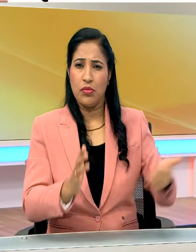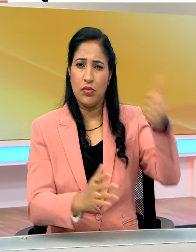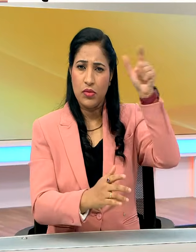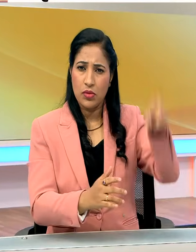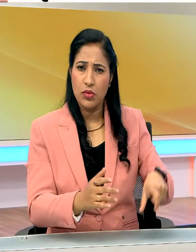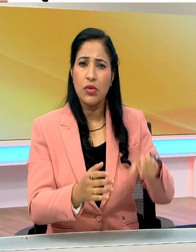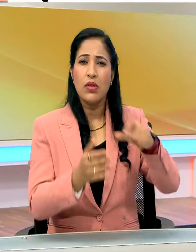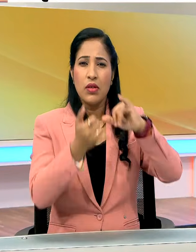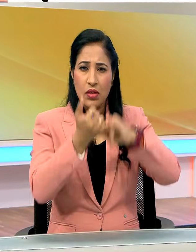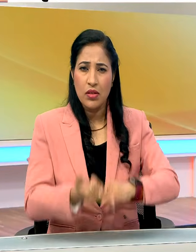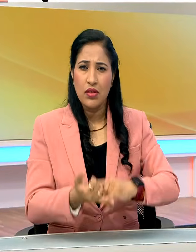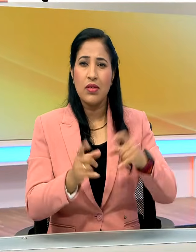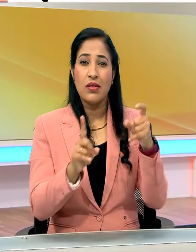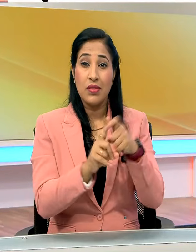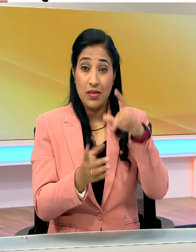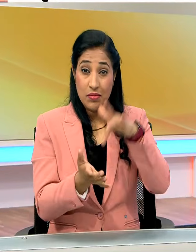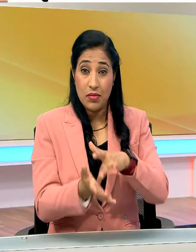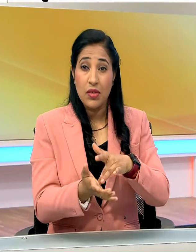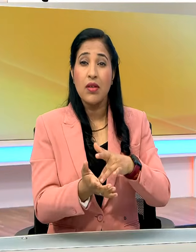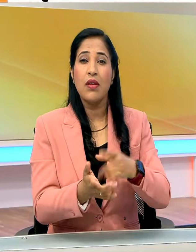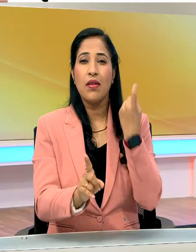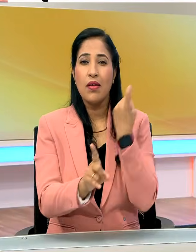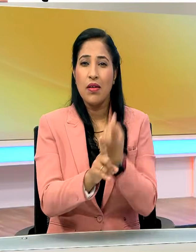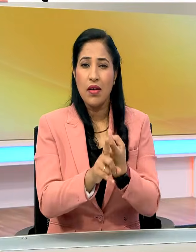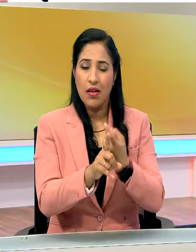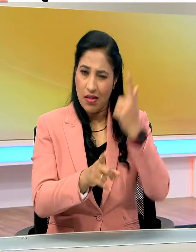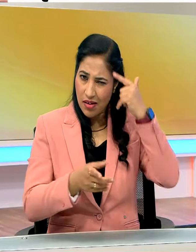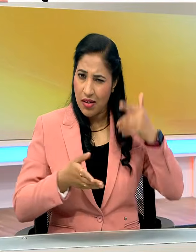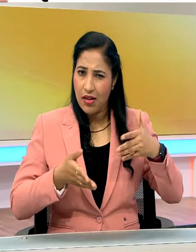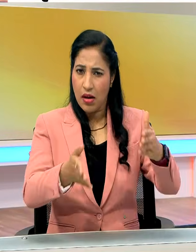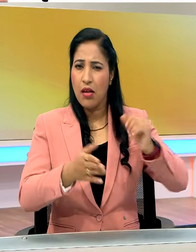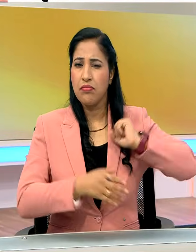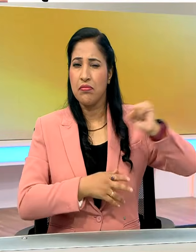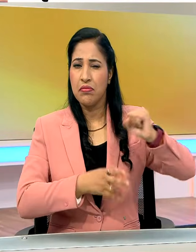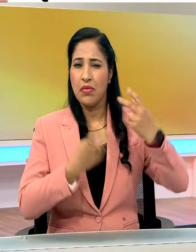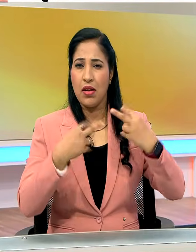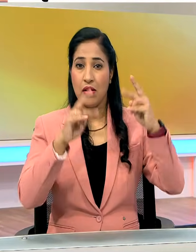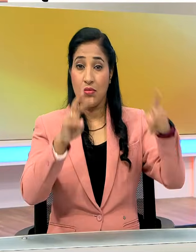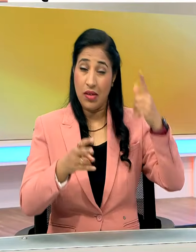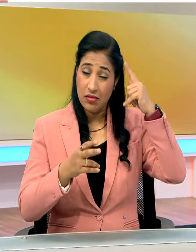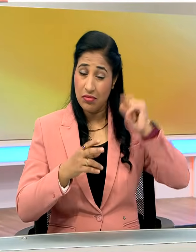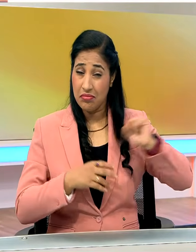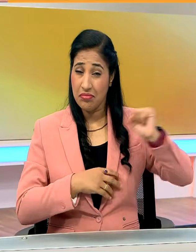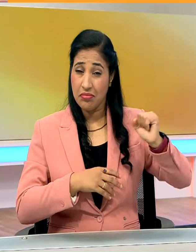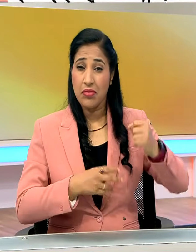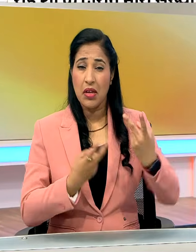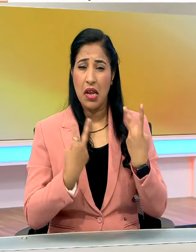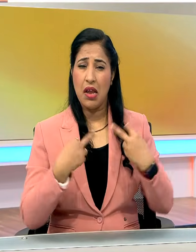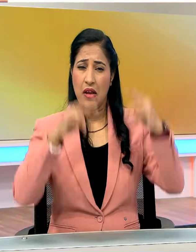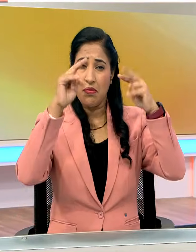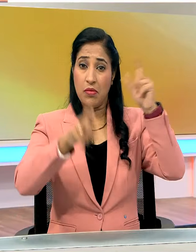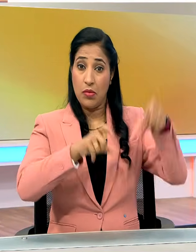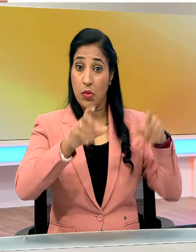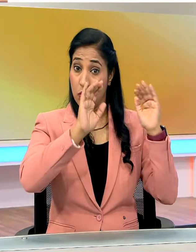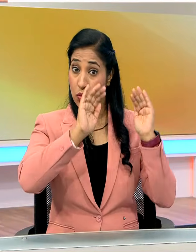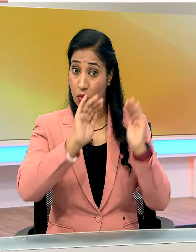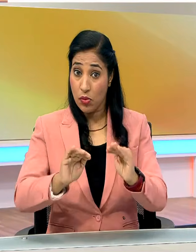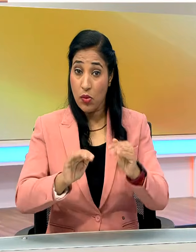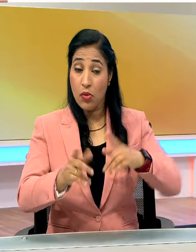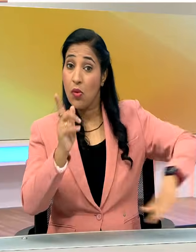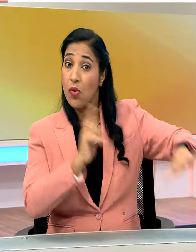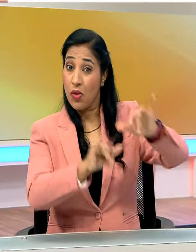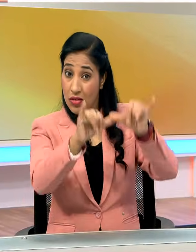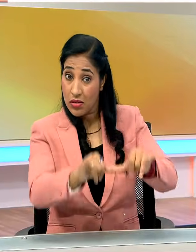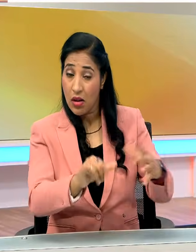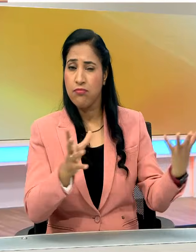ने दक्षिण दिनाजपुर के कालियागंज में रोड शो किया। इस दौरान रोड शो में भारी संख्या में समर्थकों और स्थानीय लोगों की भीड़